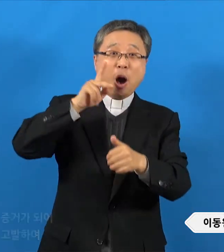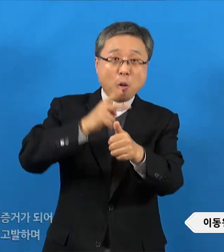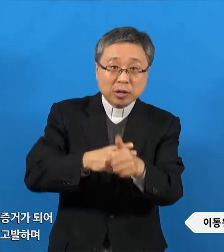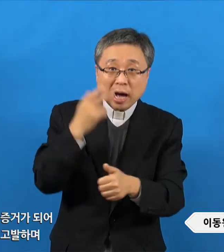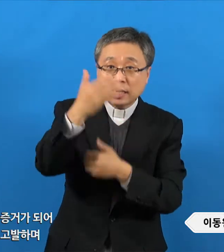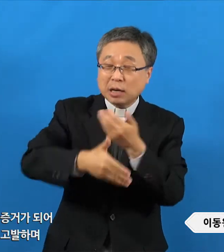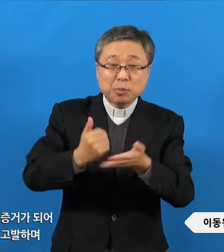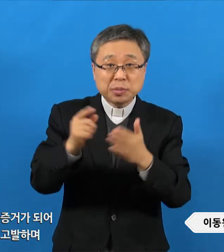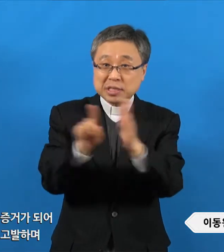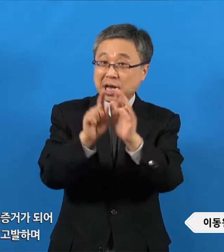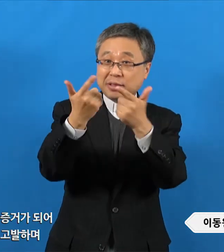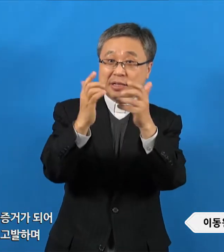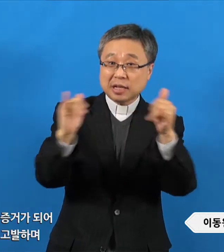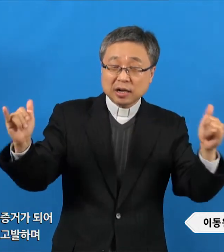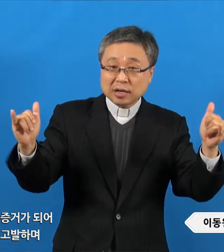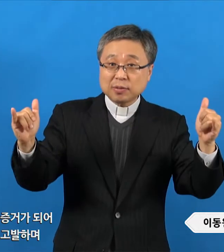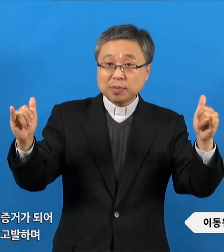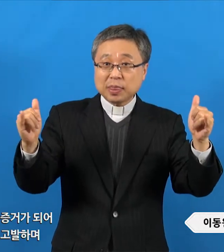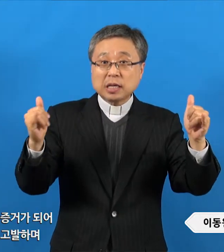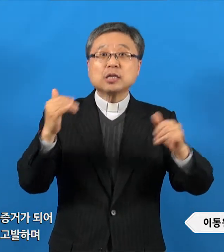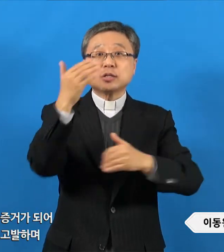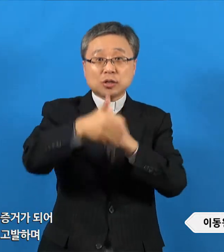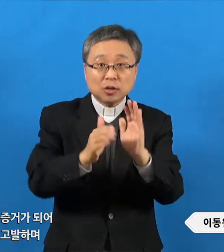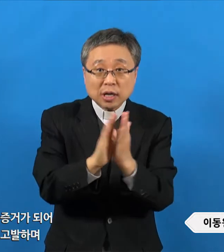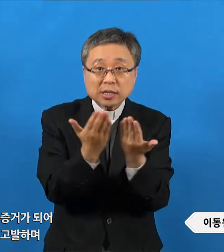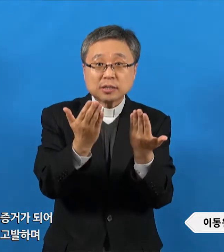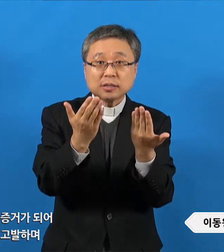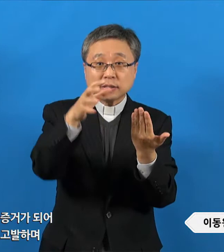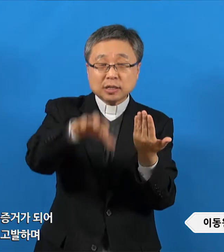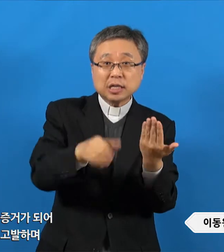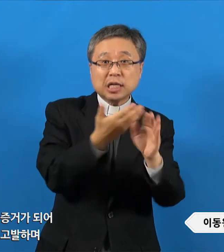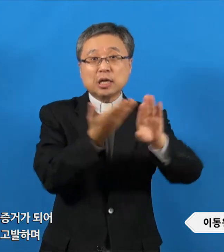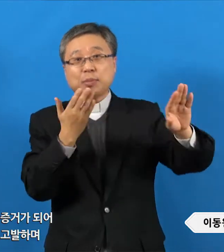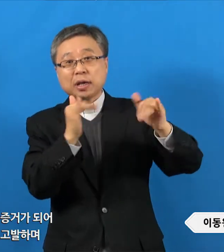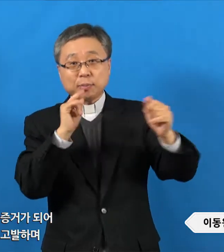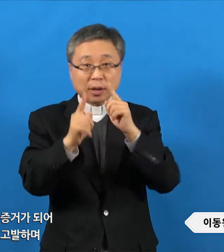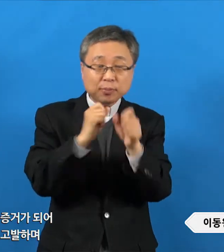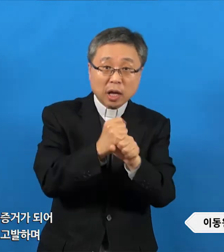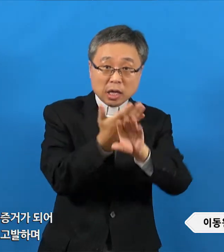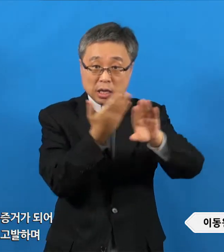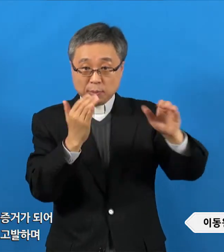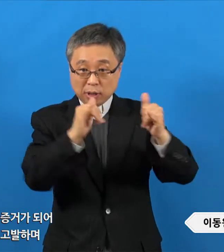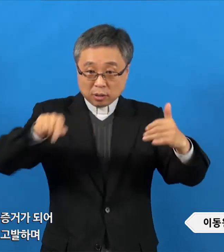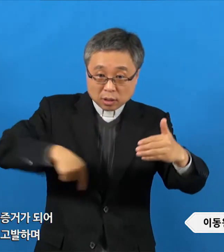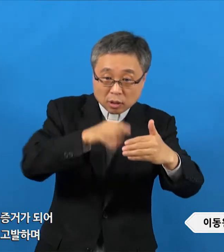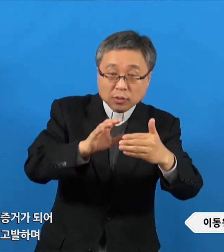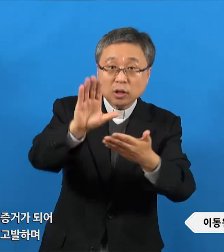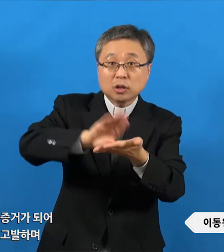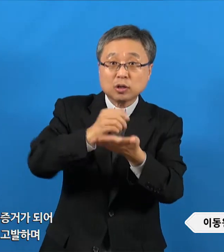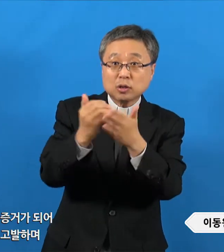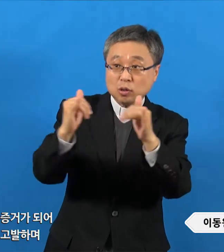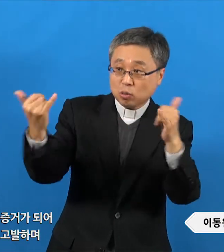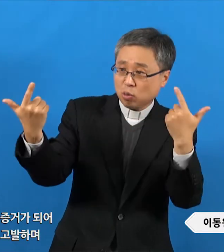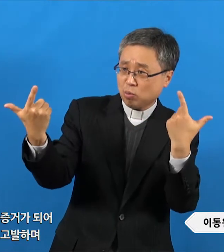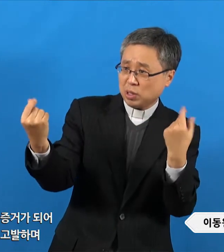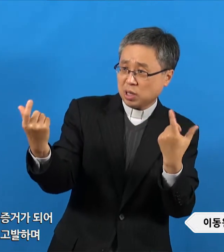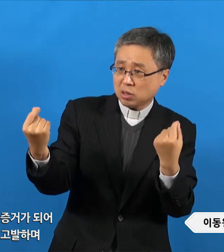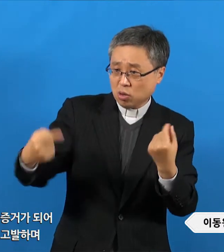사람들, 그들을 성경은 이방인이라고 말합니다. 나 이방인들 안에도 크리스찬과 꼬막 마찬가지로 양심이